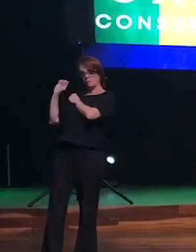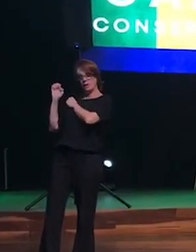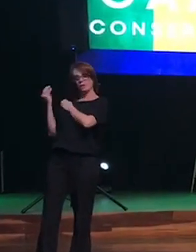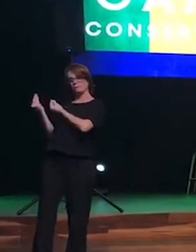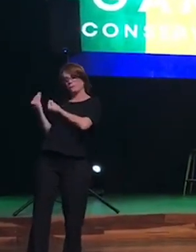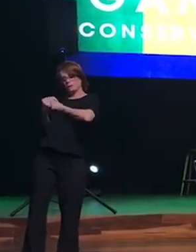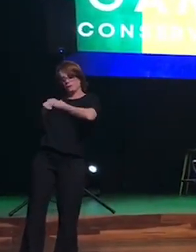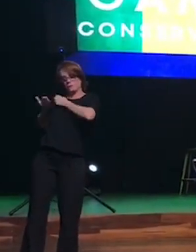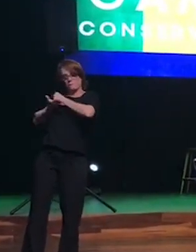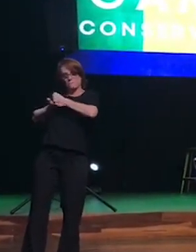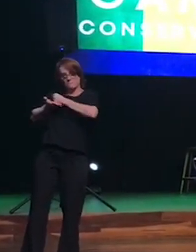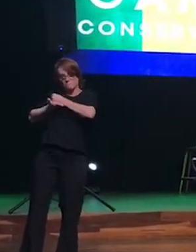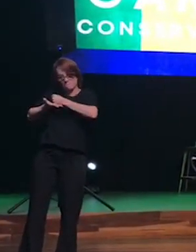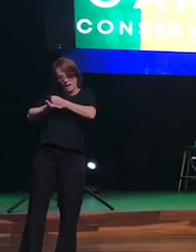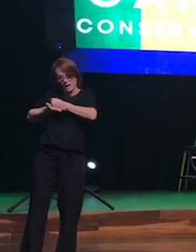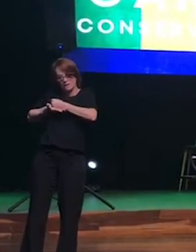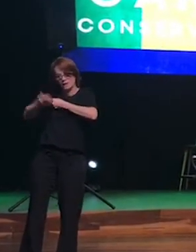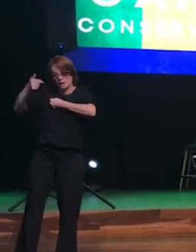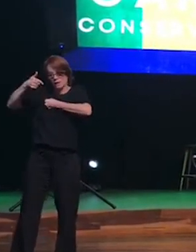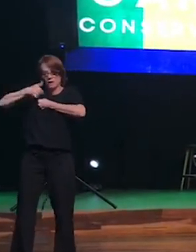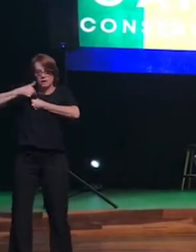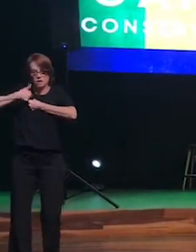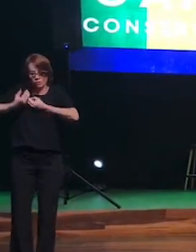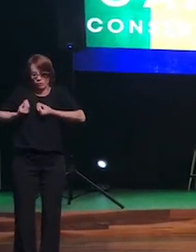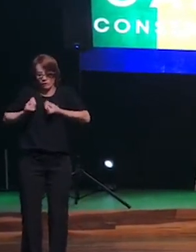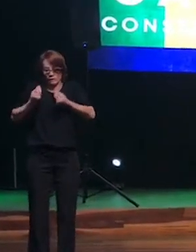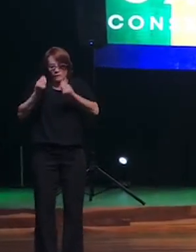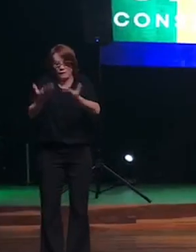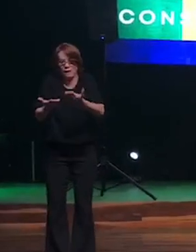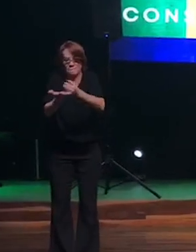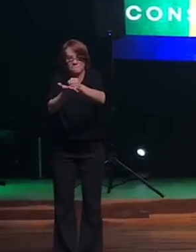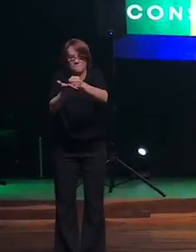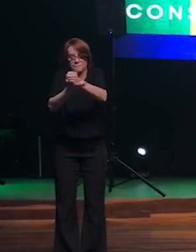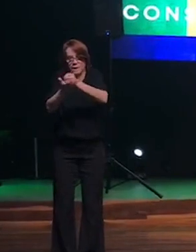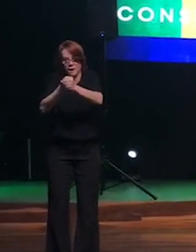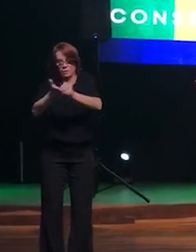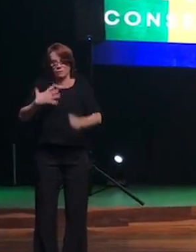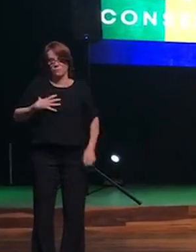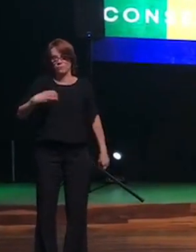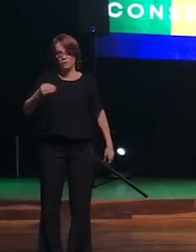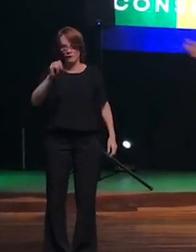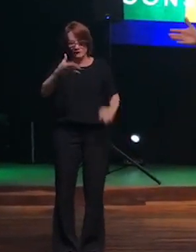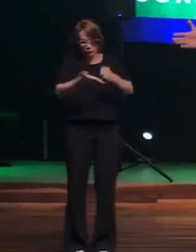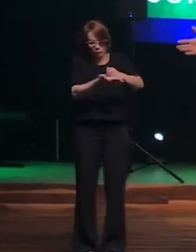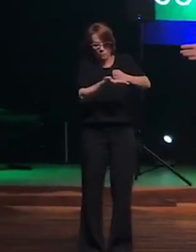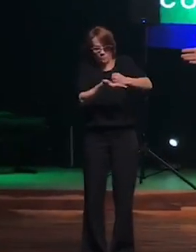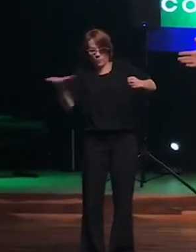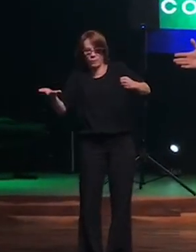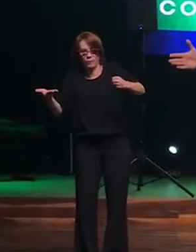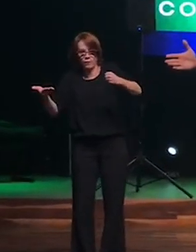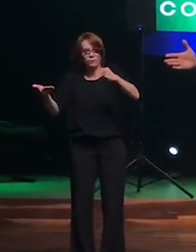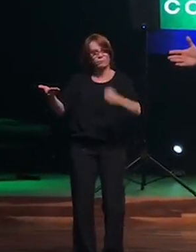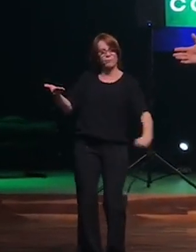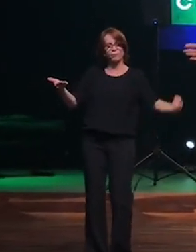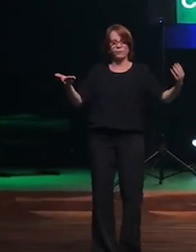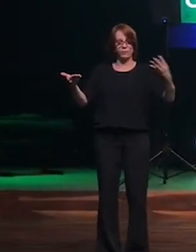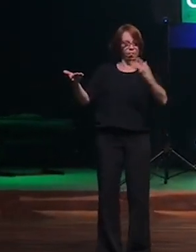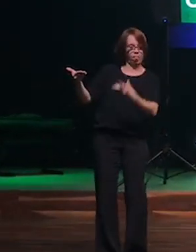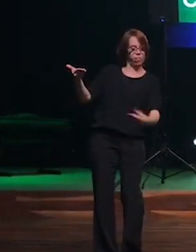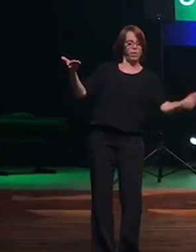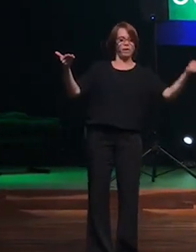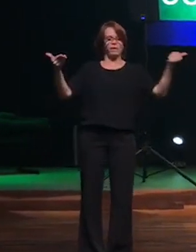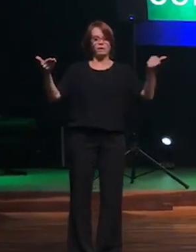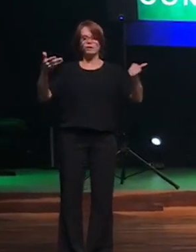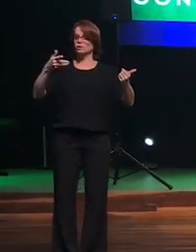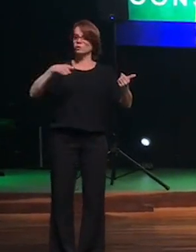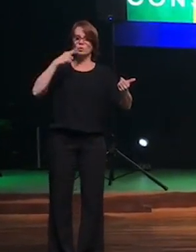minha geração, sou o piso da geração dos meus filhos, e se eu retiro o piso não tem mais nada e você não consegue construir.